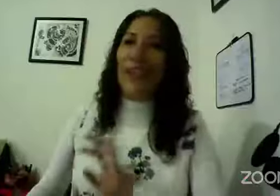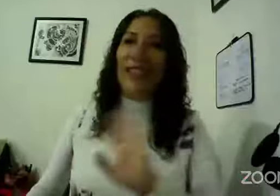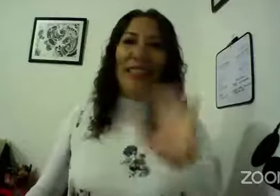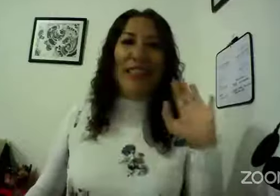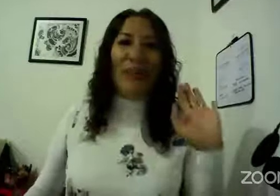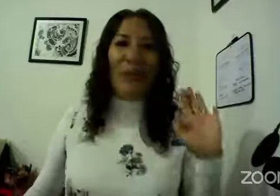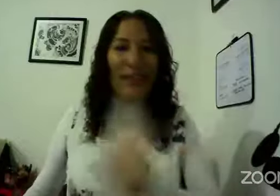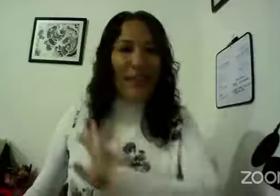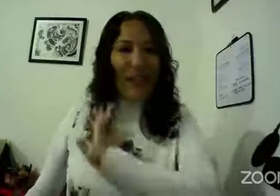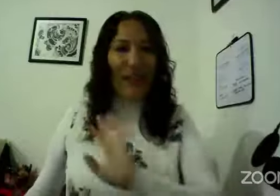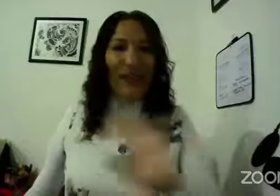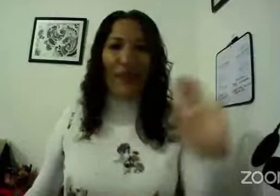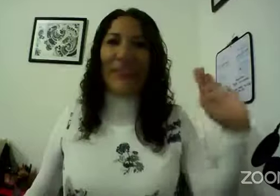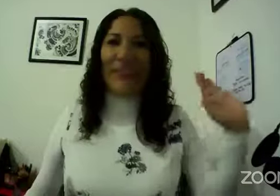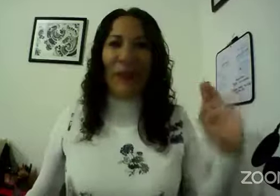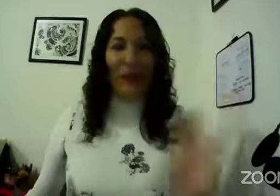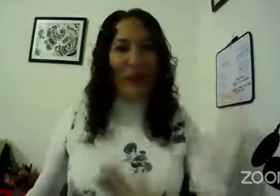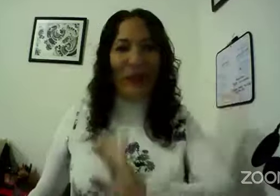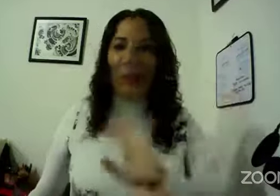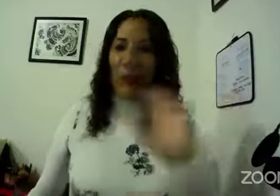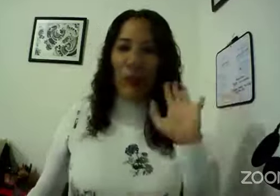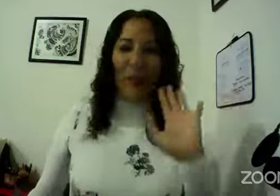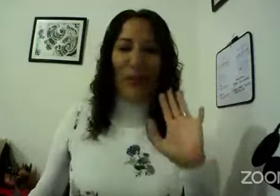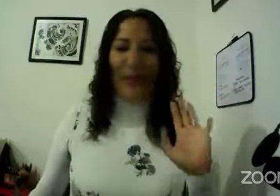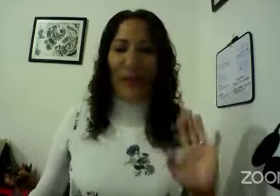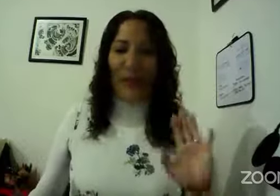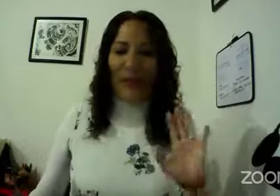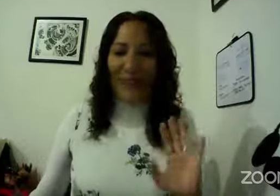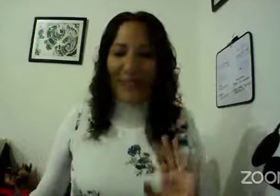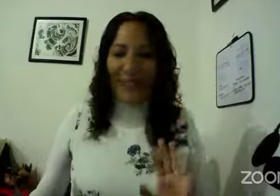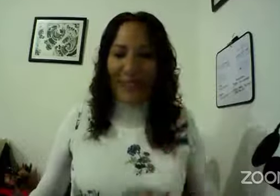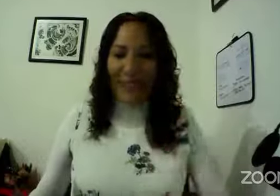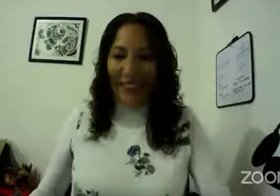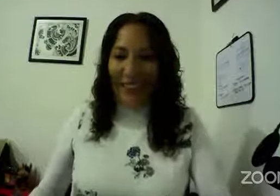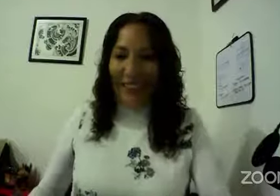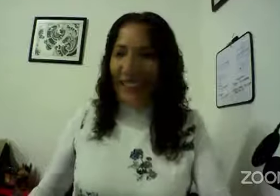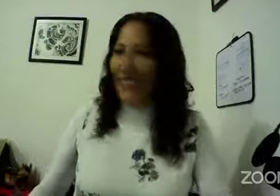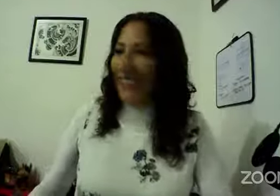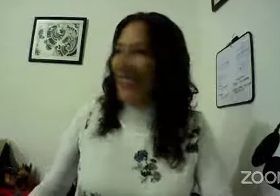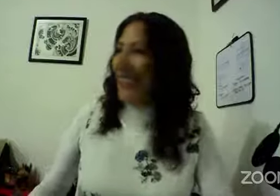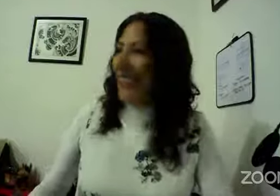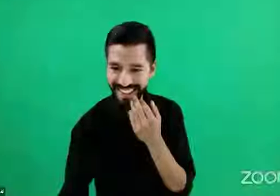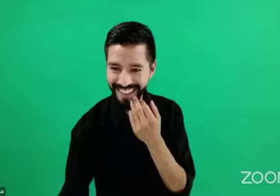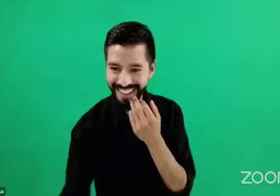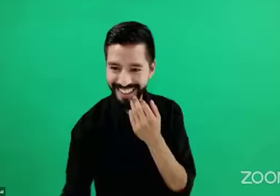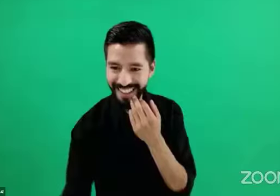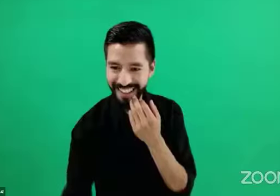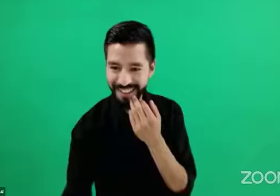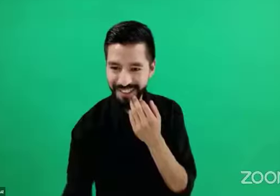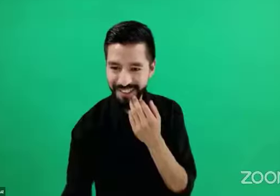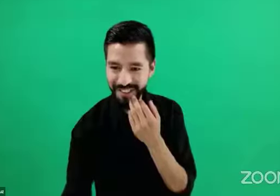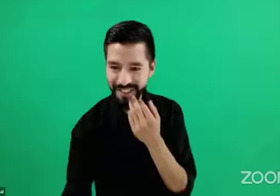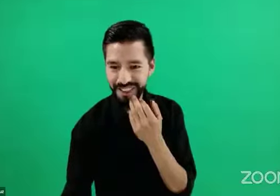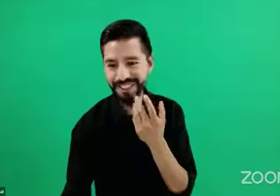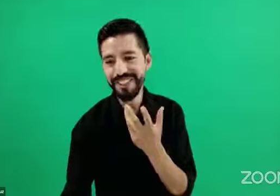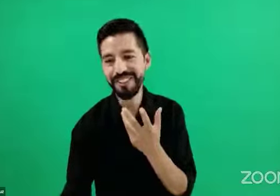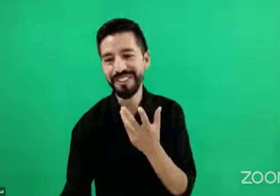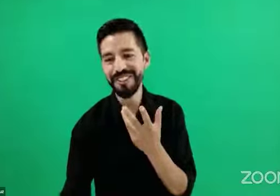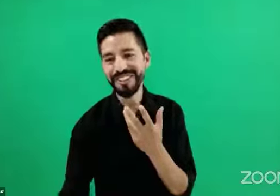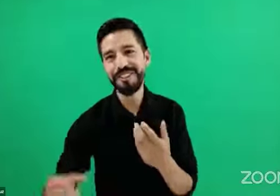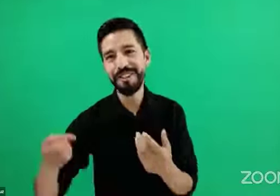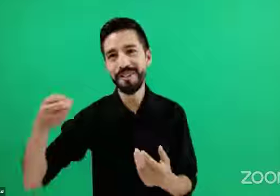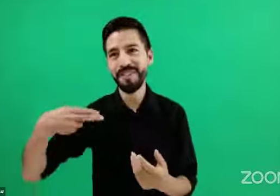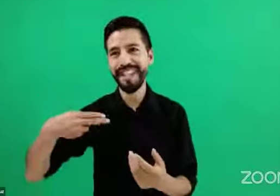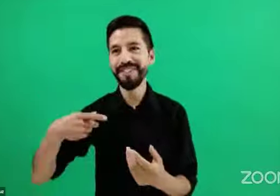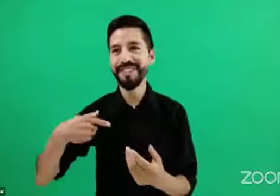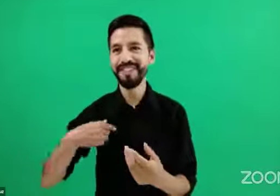Cuando tú estés listo, Juan, nos avisas. Nosotros estamos súper listos. Ok, aquí donde vivo, bueno,